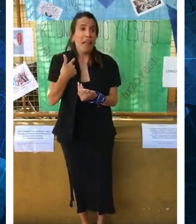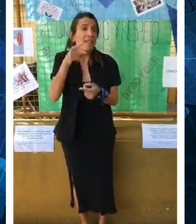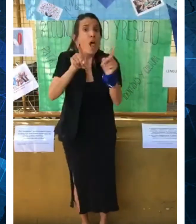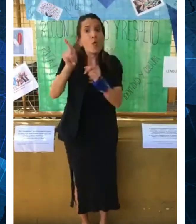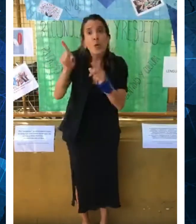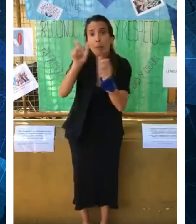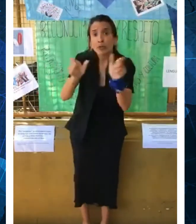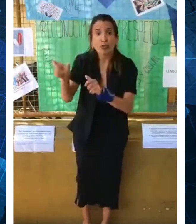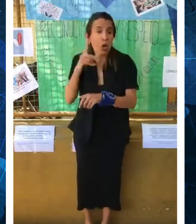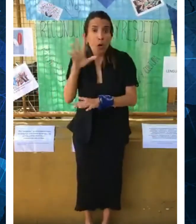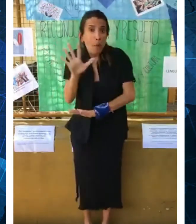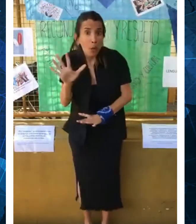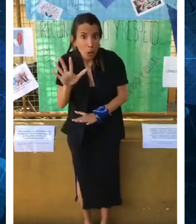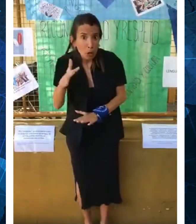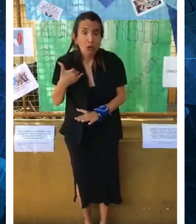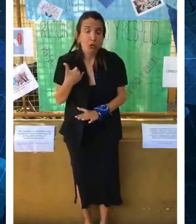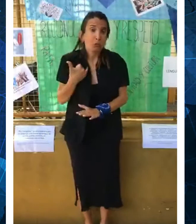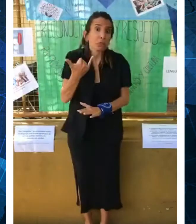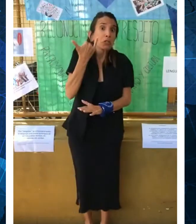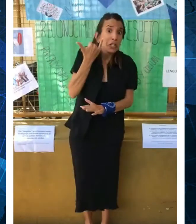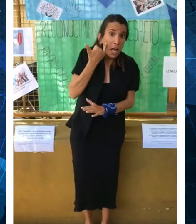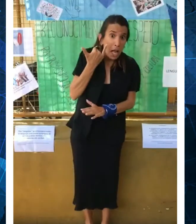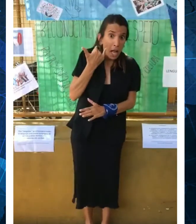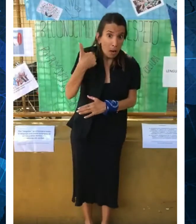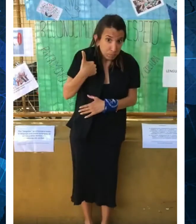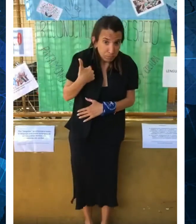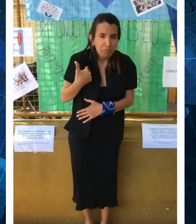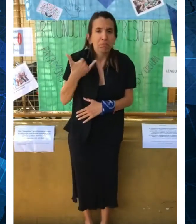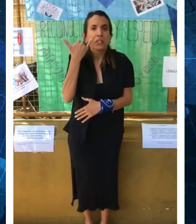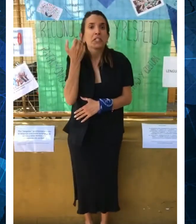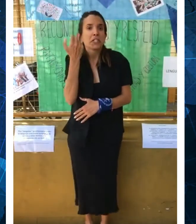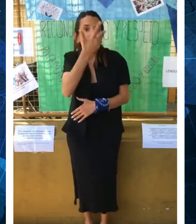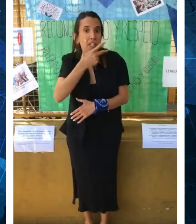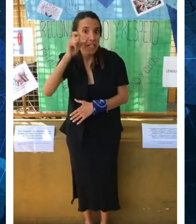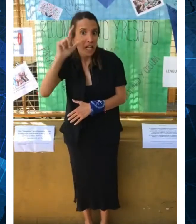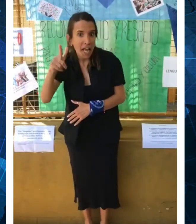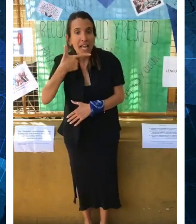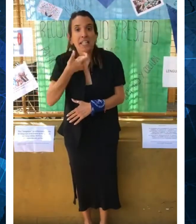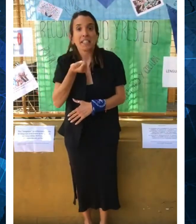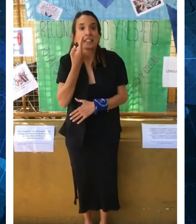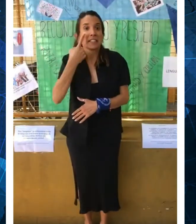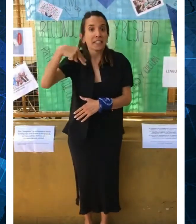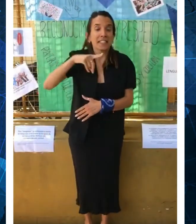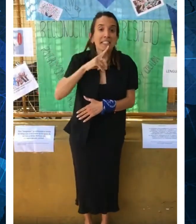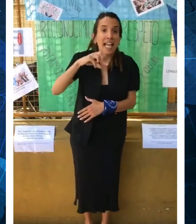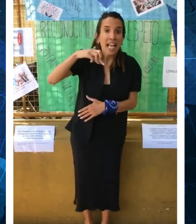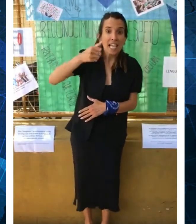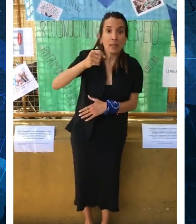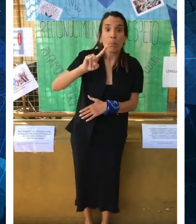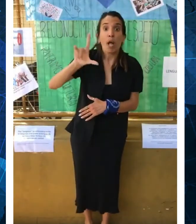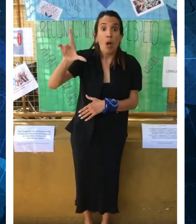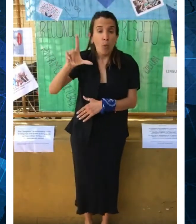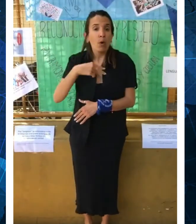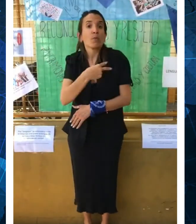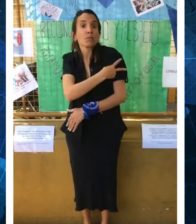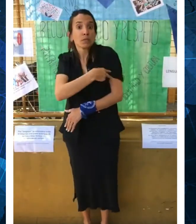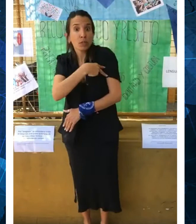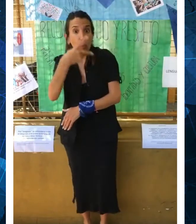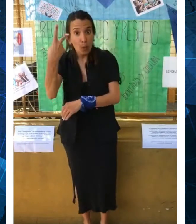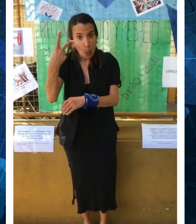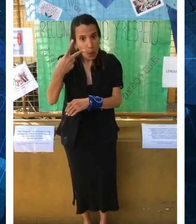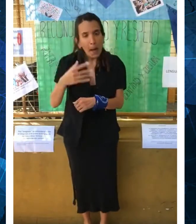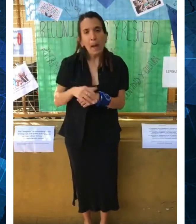convocado. Sinceramente, hay algunas personas que no conozco, que no me conocen. Yo soy Yael Saint